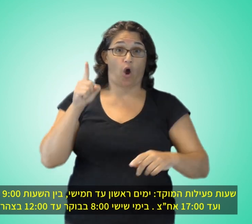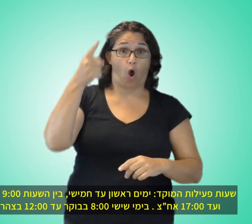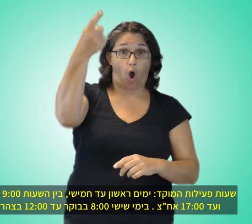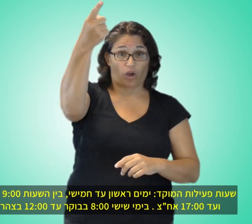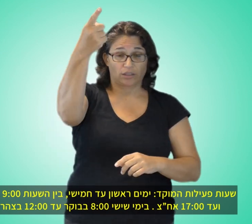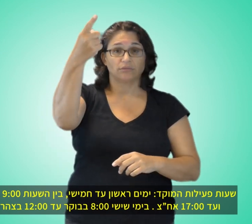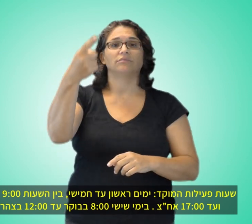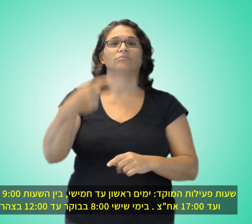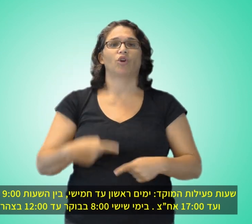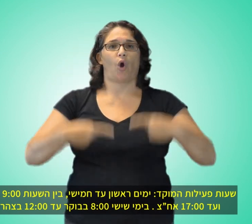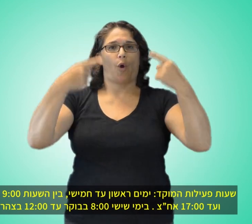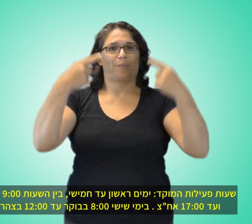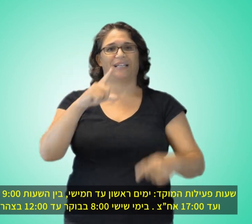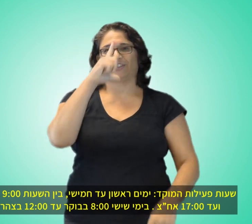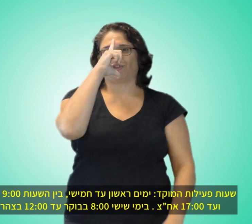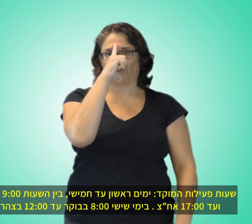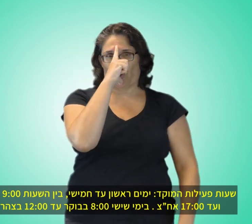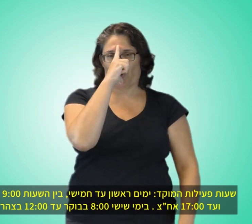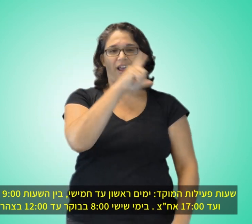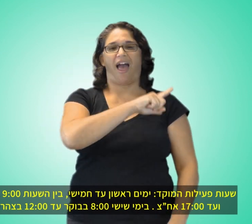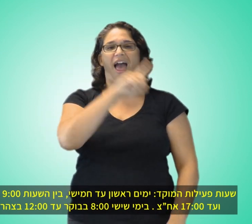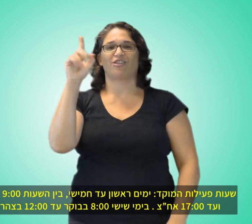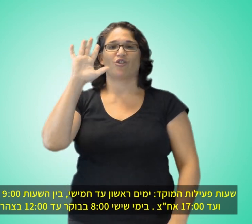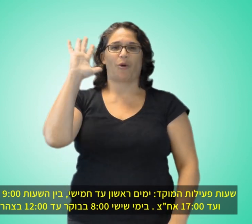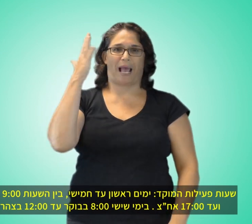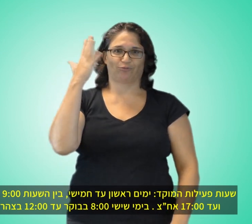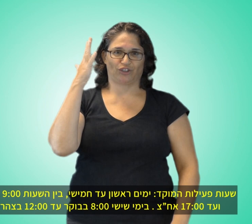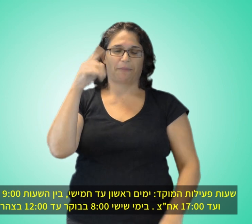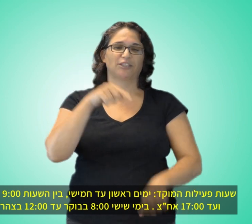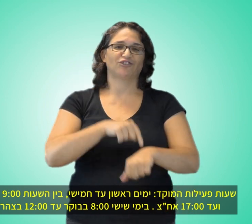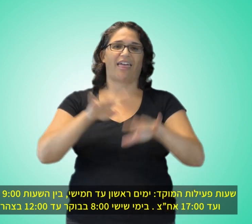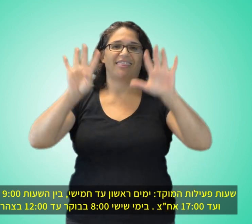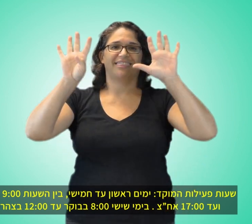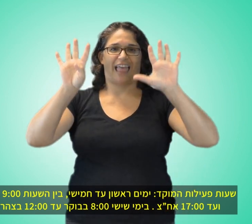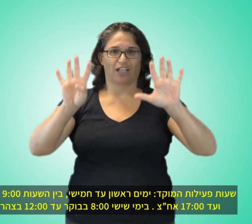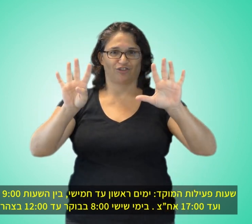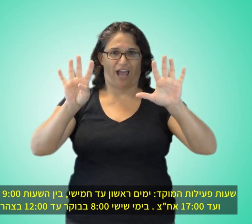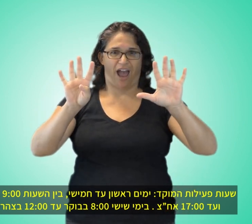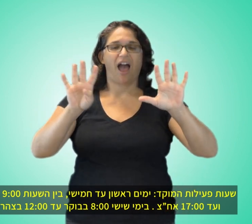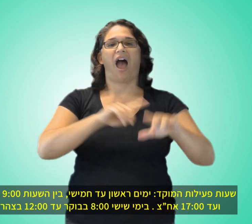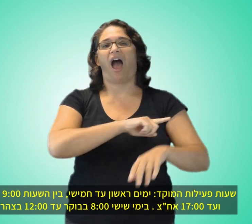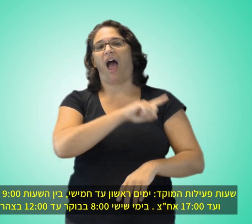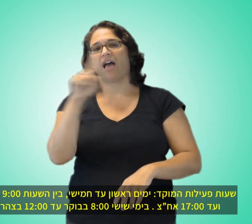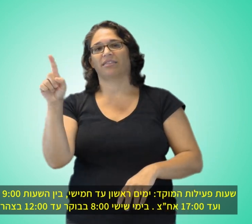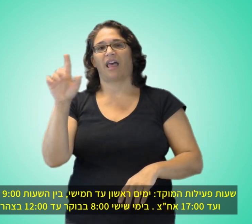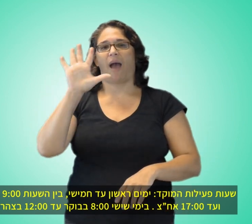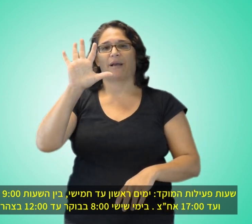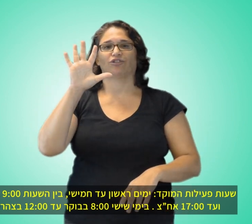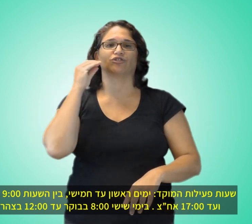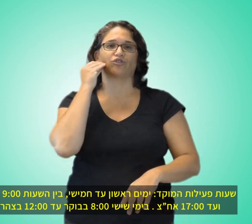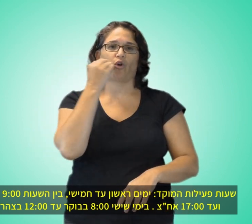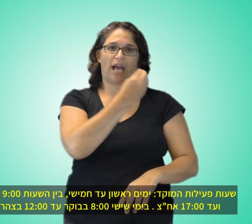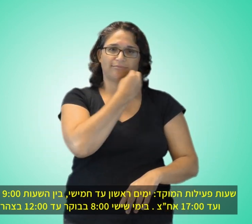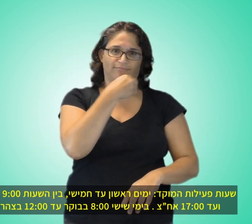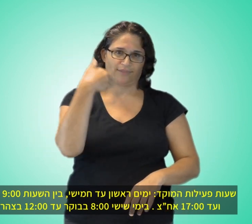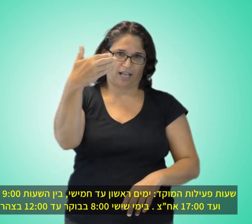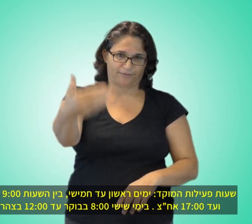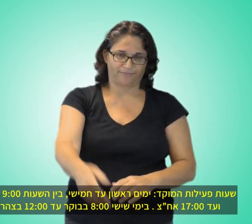ימים ראשון עד חמישי, בין השעות 9 בבוקר ועד 17:00.